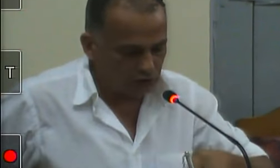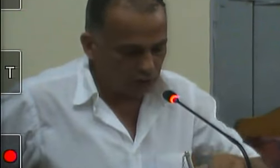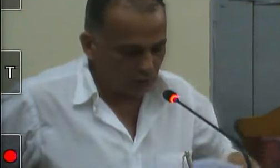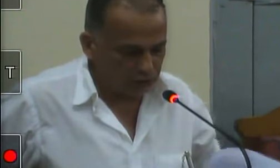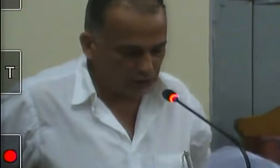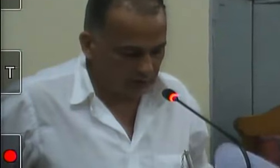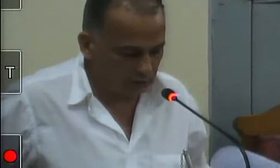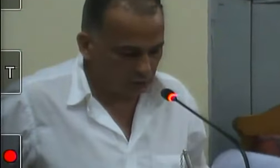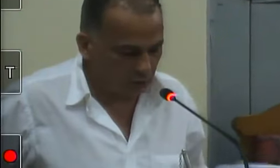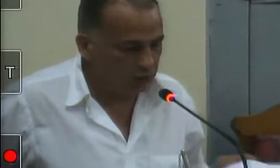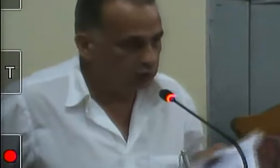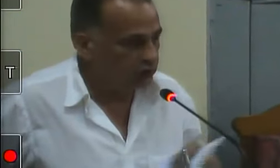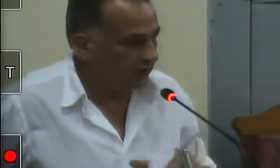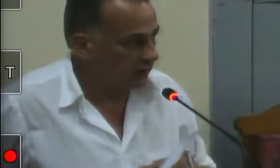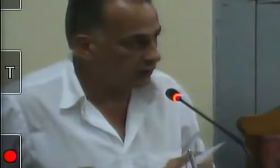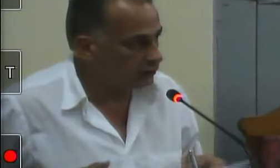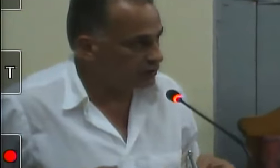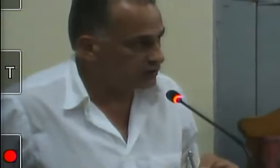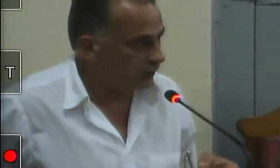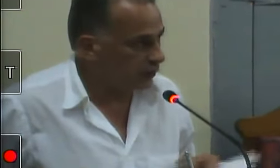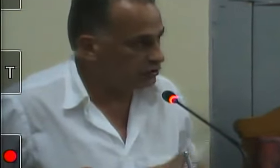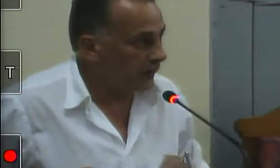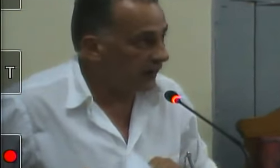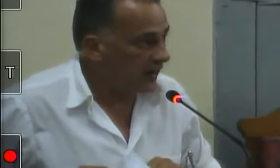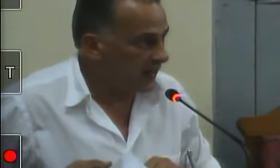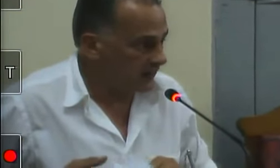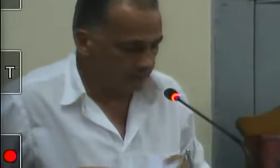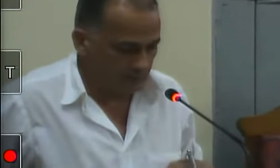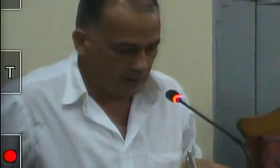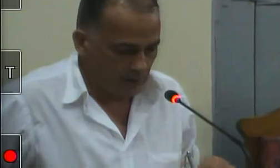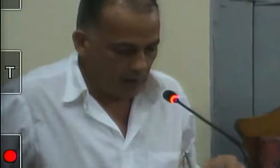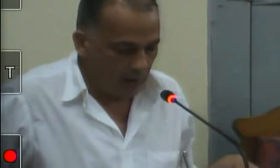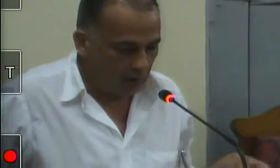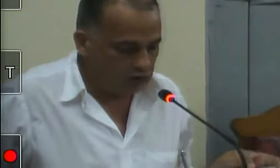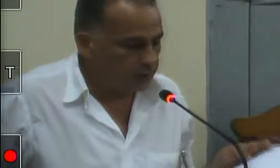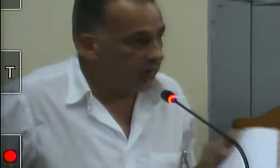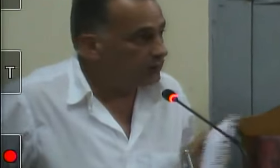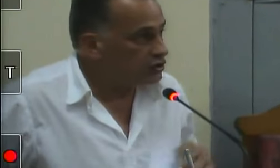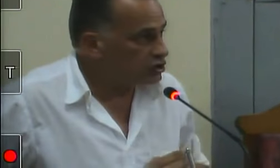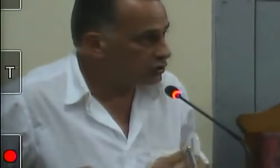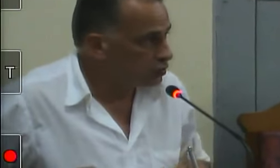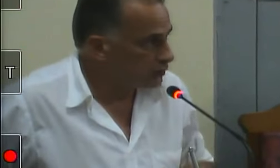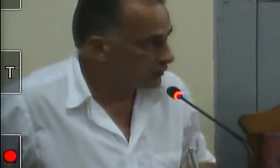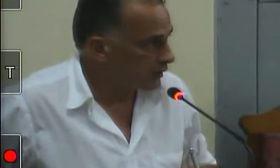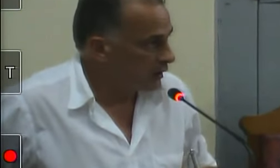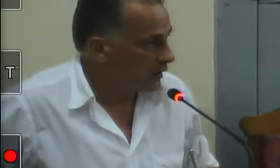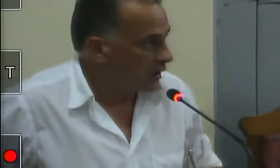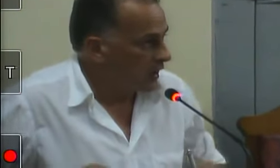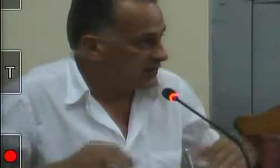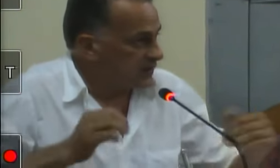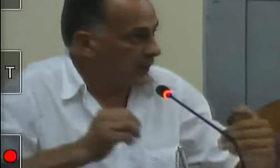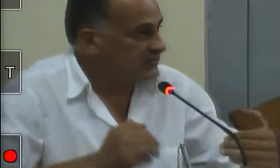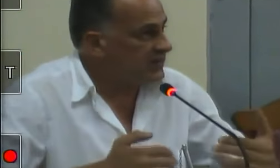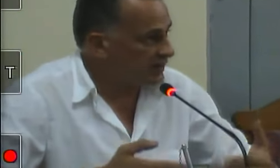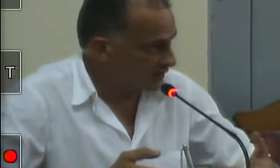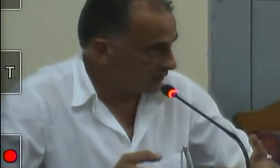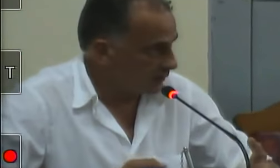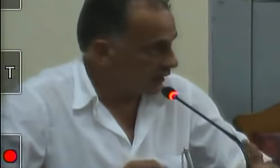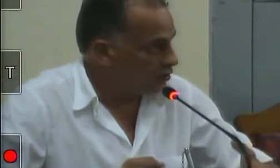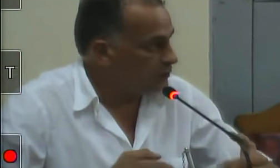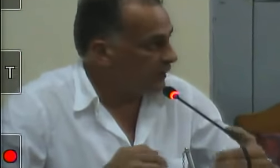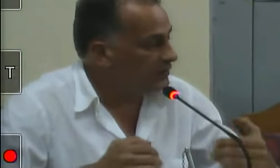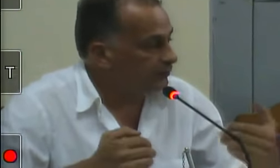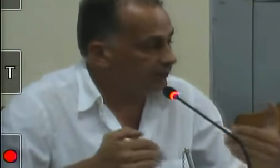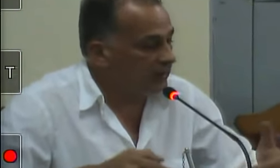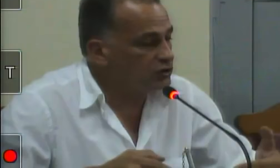cópia de um projeto oriundo da Câmara Municipal de Macaé, onde permitiu essa parceria,